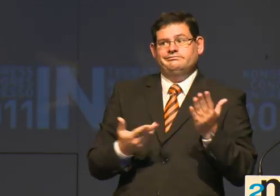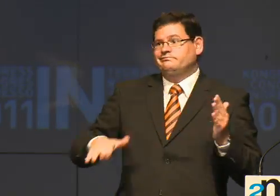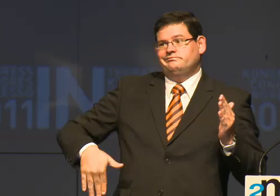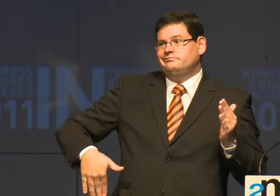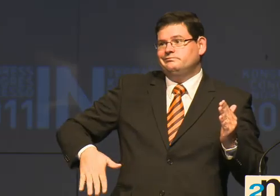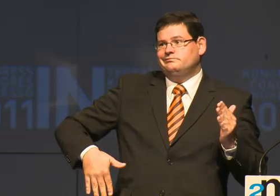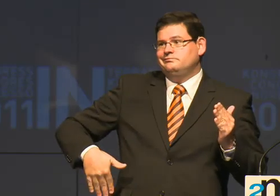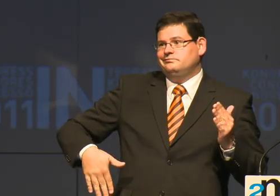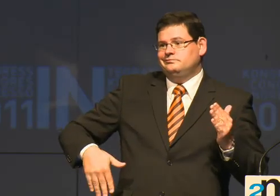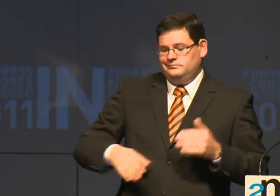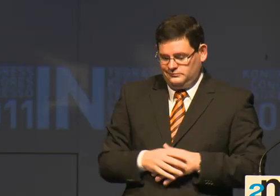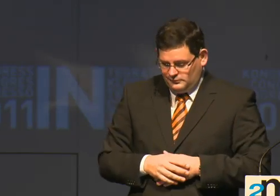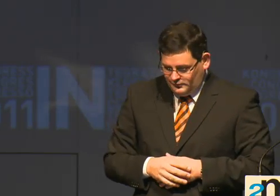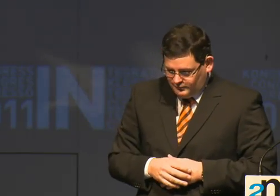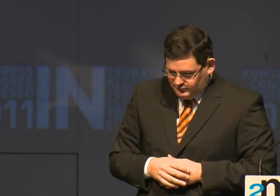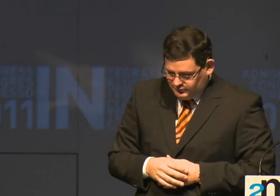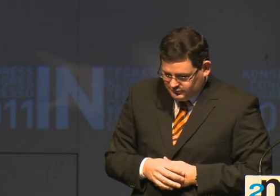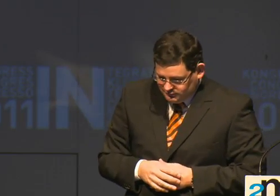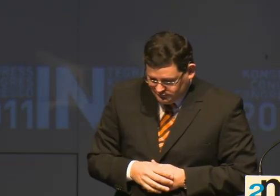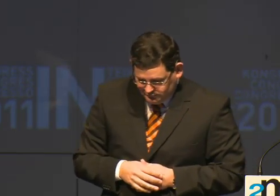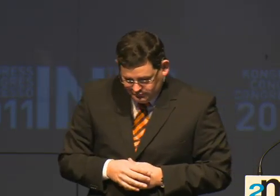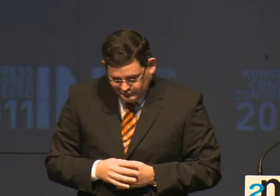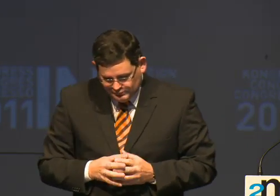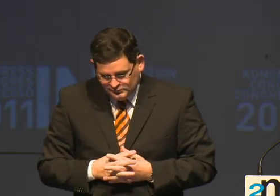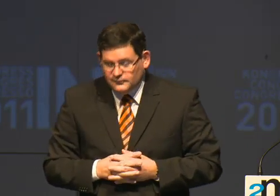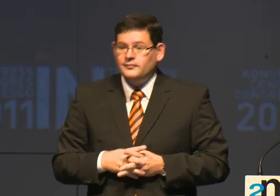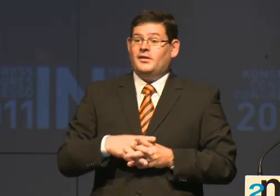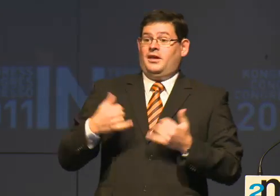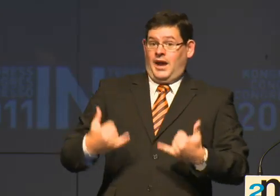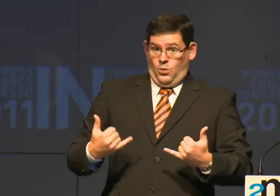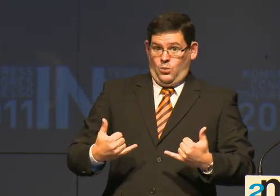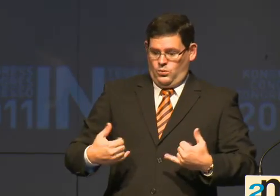a été ratifiée. Mais jusqu'à présent, il n'y a